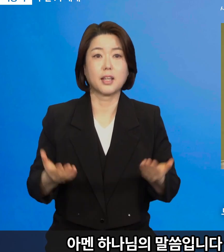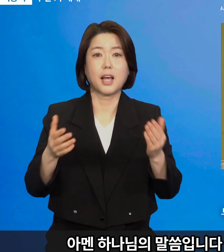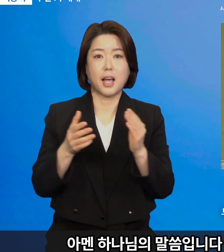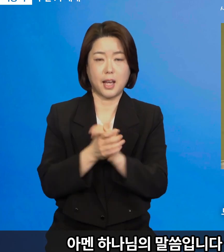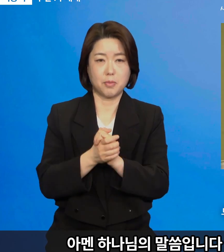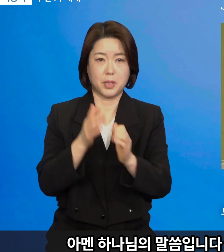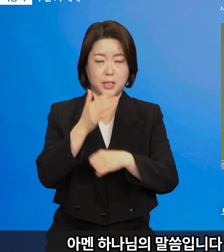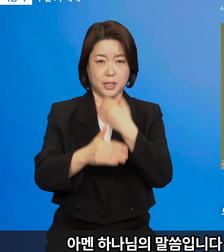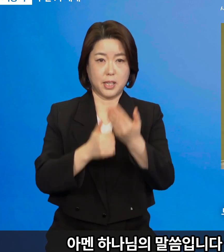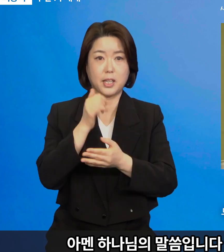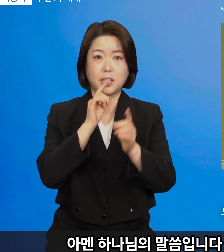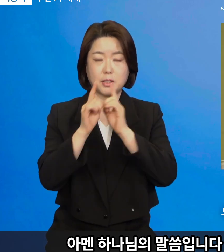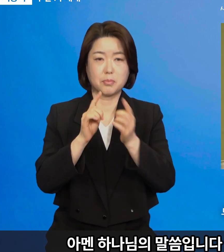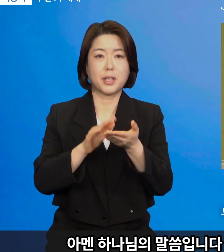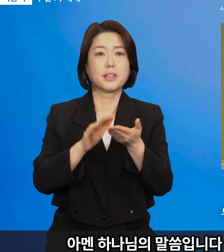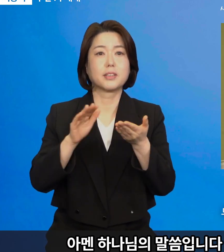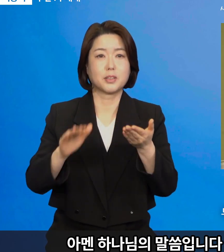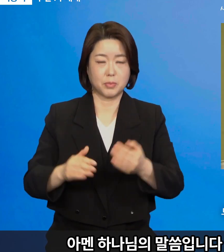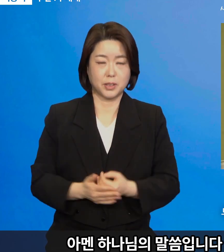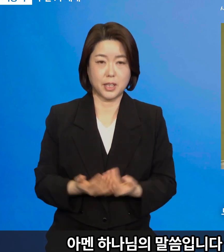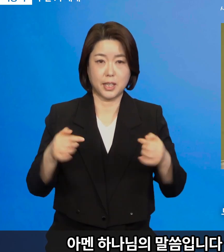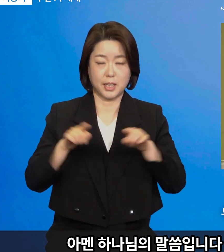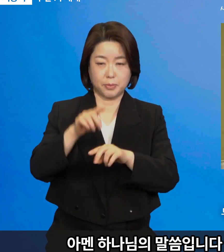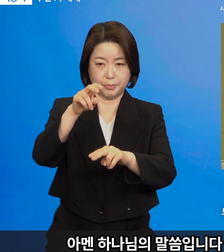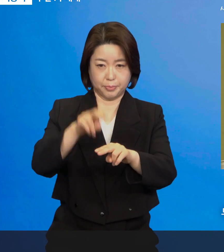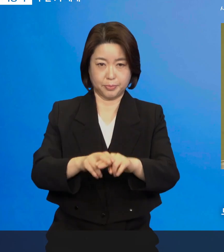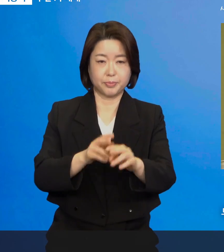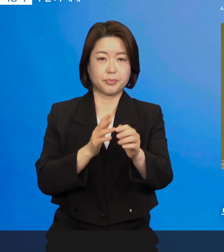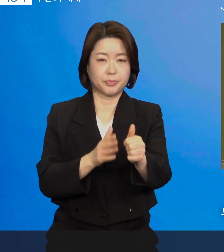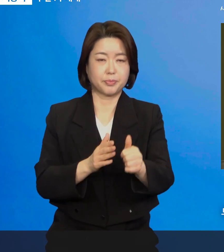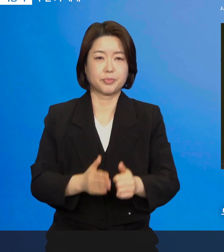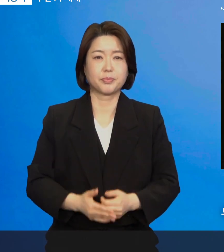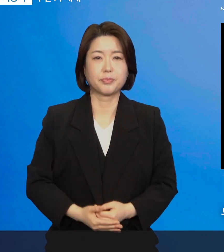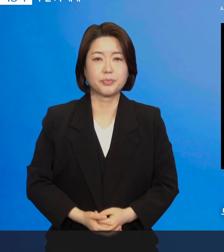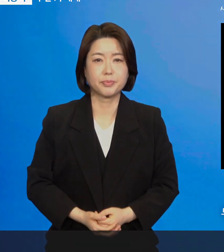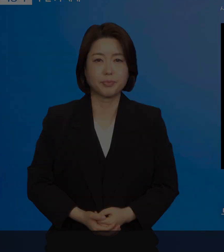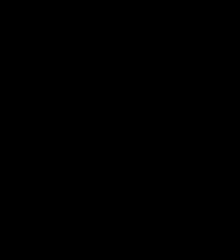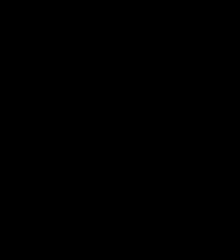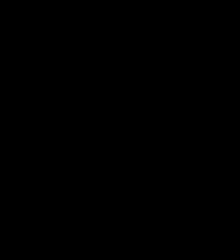아멘. 하나님의 말씀입니다. 다 함께 자리에 앉겠습니다.